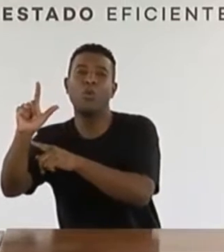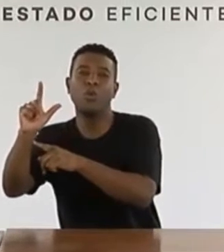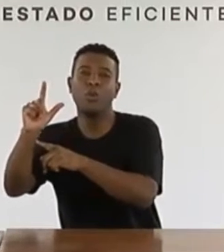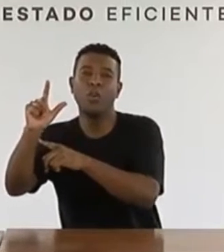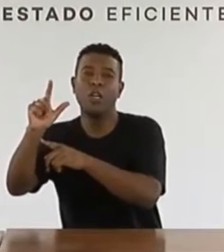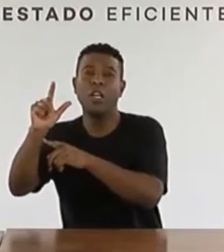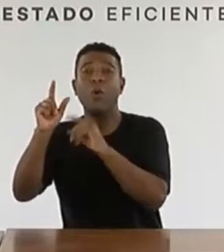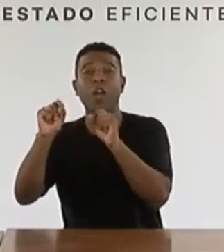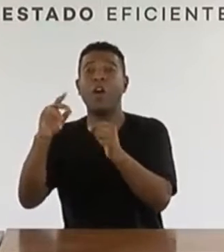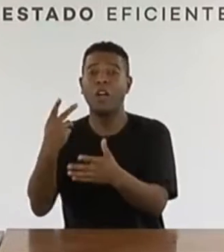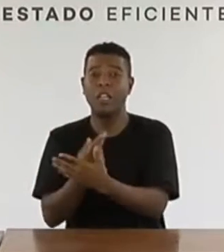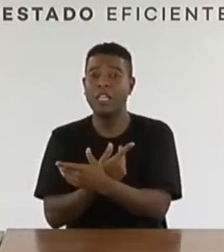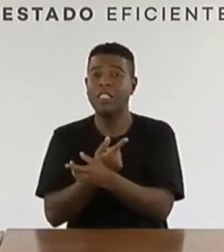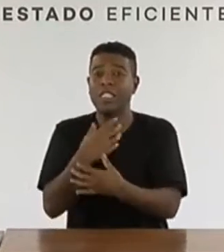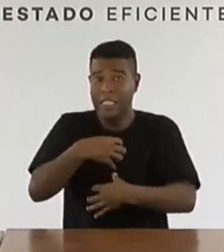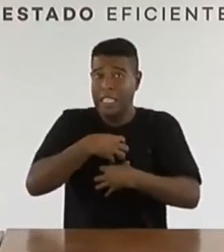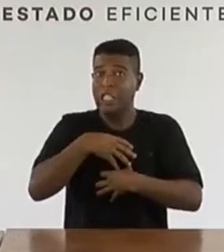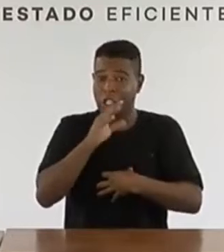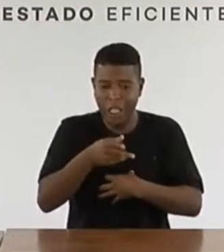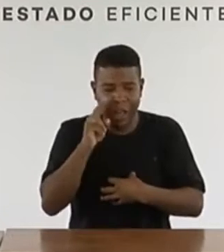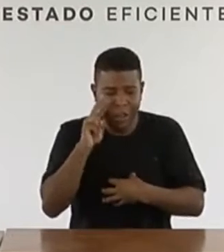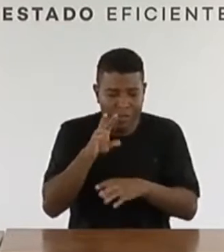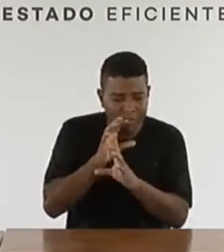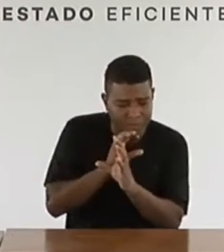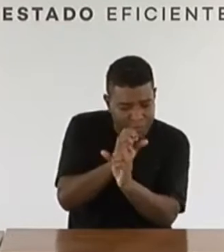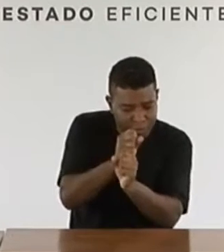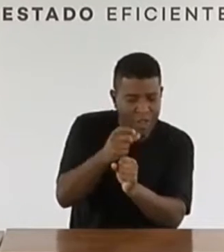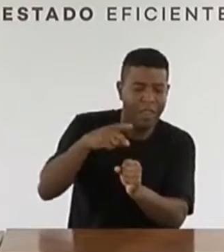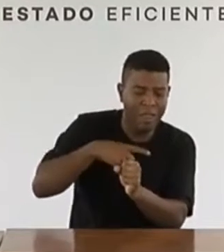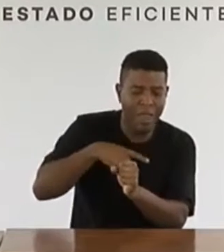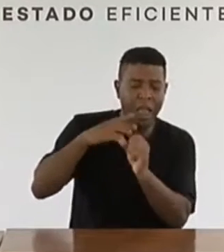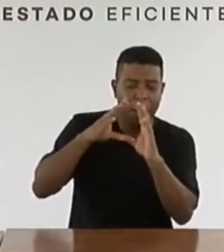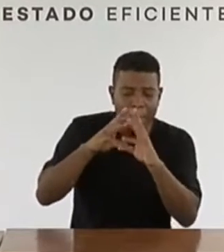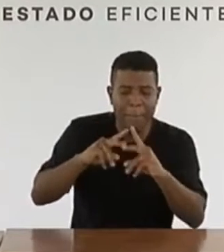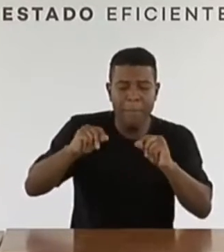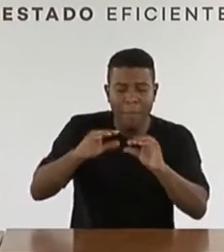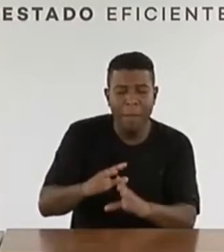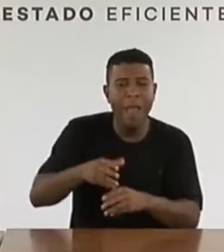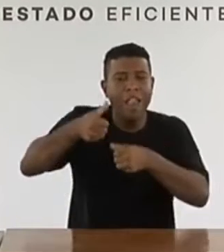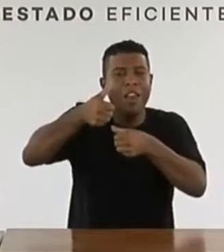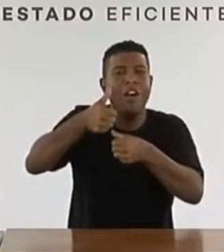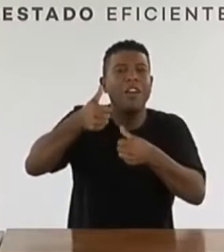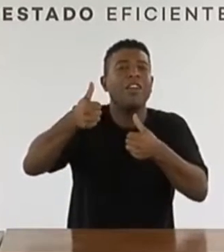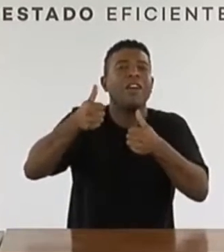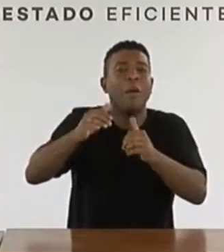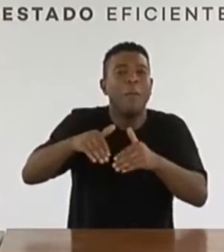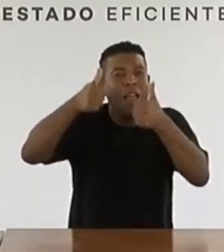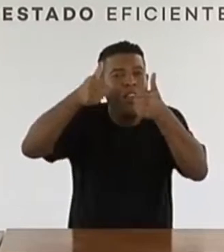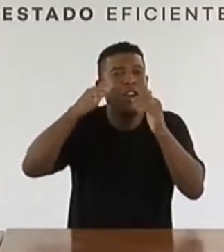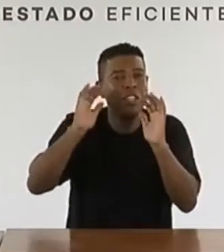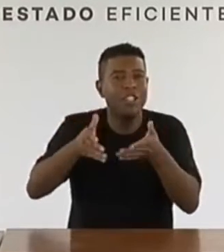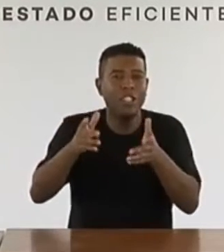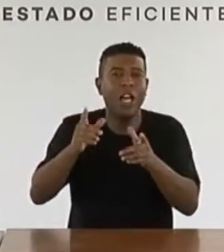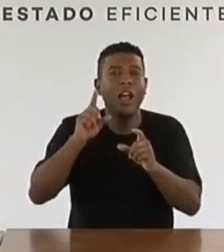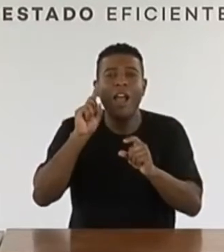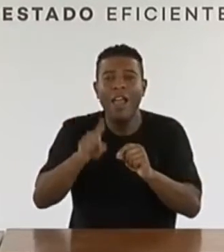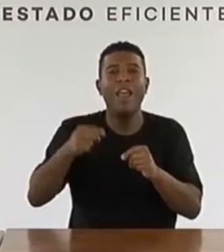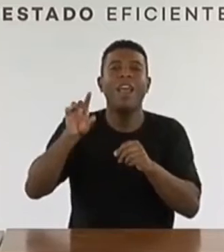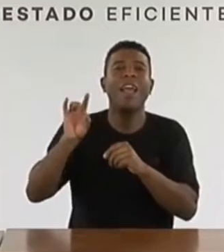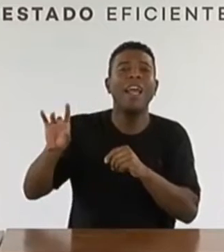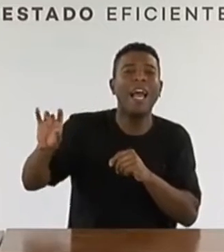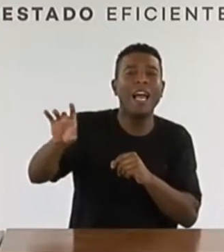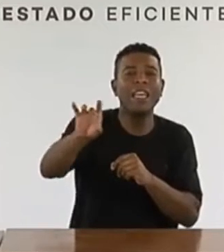tendo melhora. E essas projeções, elas dependem do que nós fazemos hoje, que nós fazemos amanhã, do que cada um faz, do que